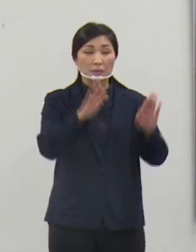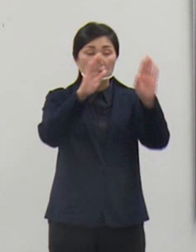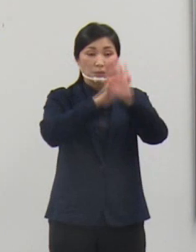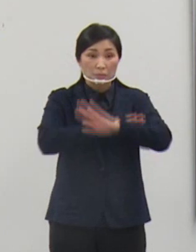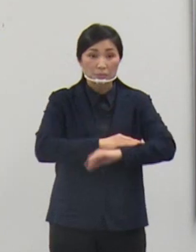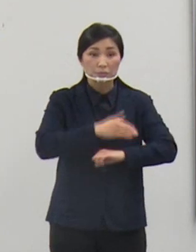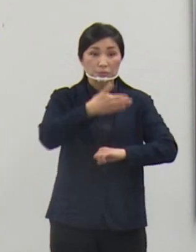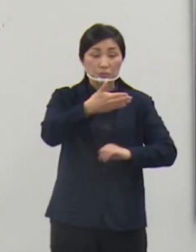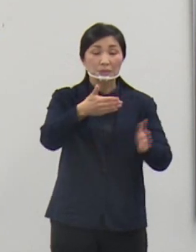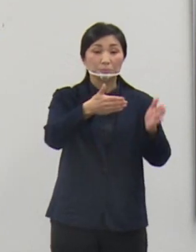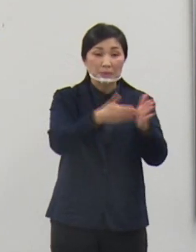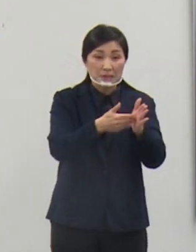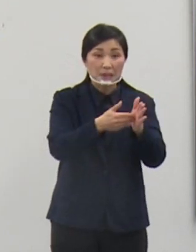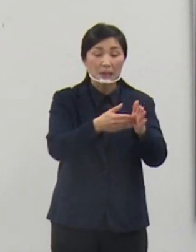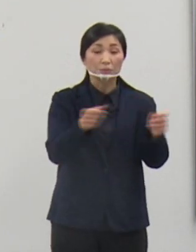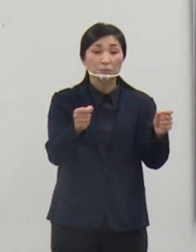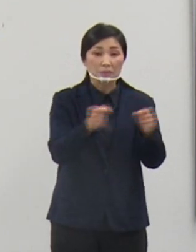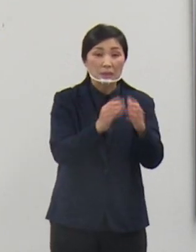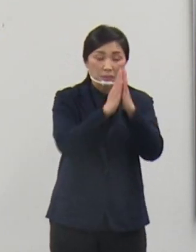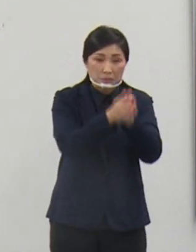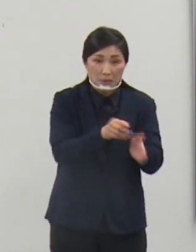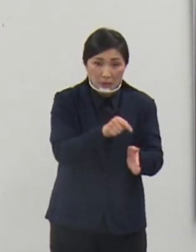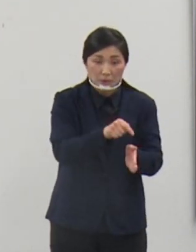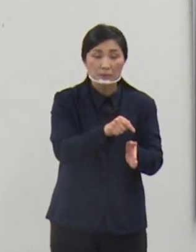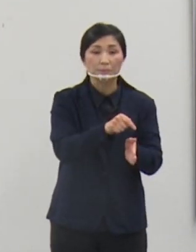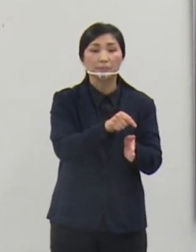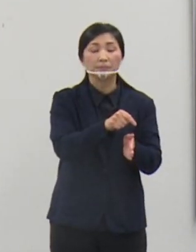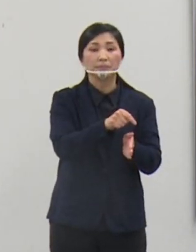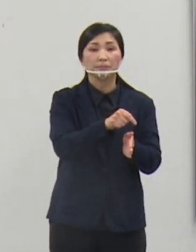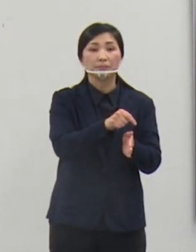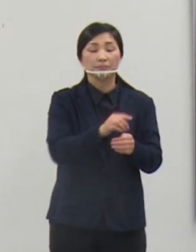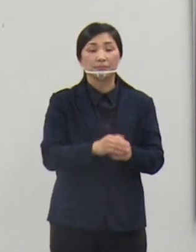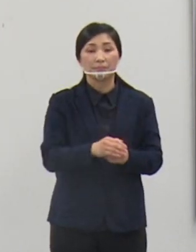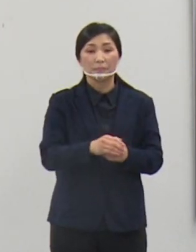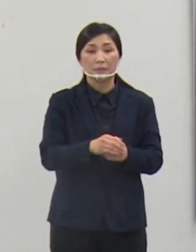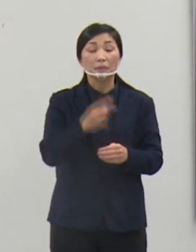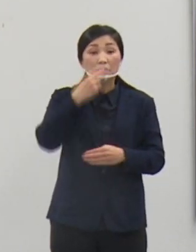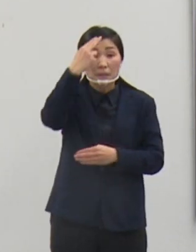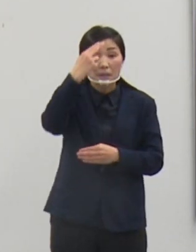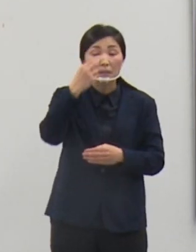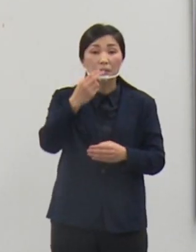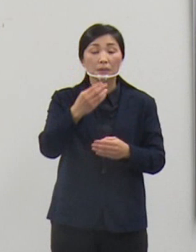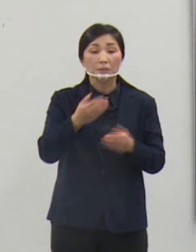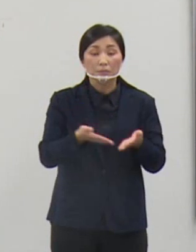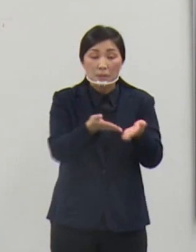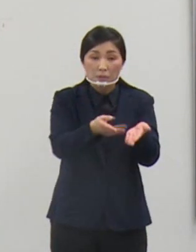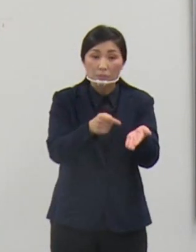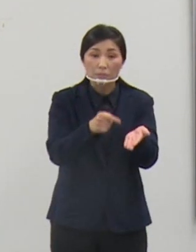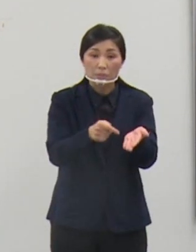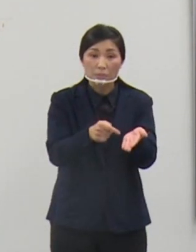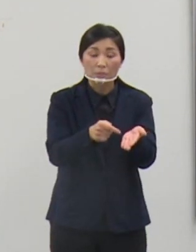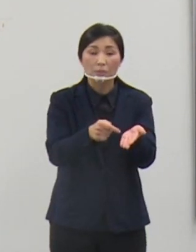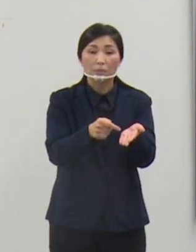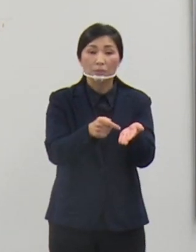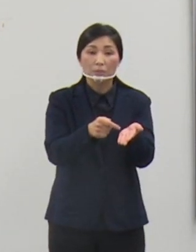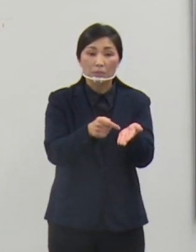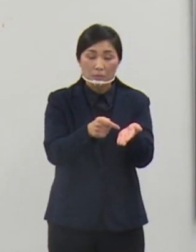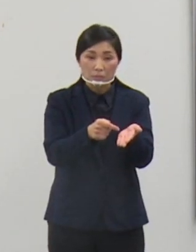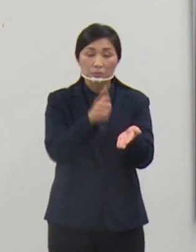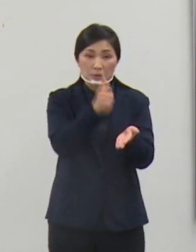業時間短縮か20時までの営業時間短縮及び酒類の提供禁止を要請することといたします